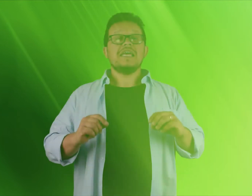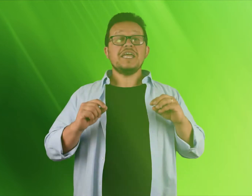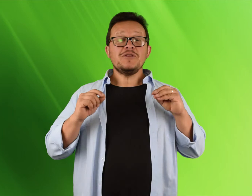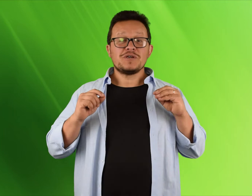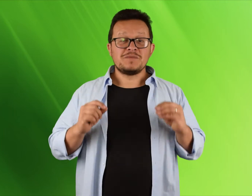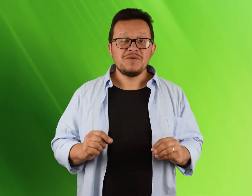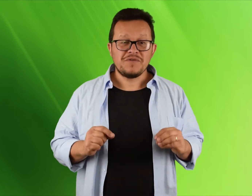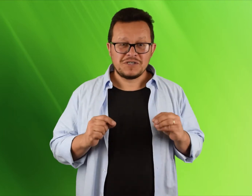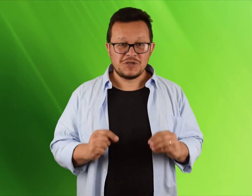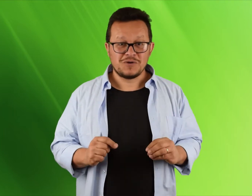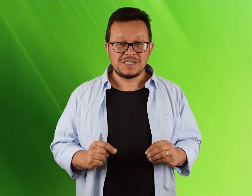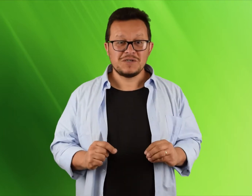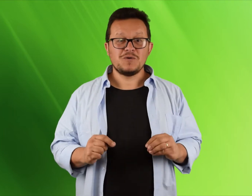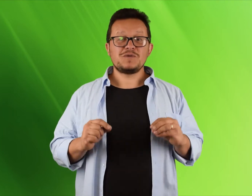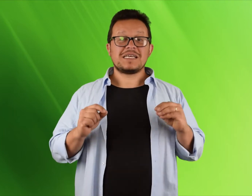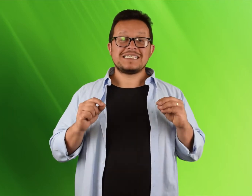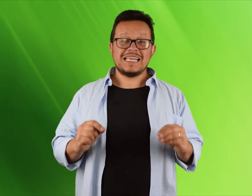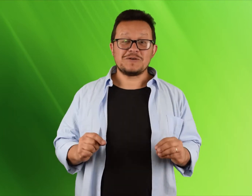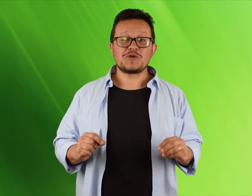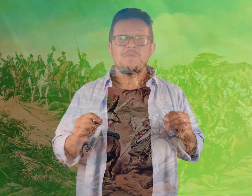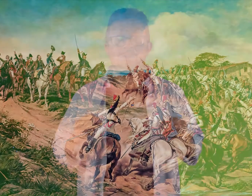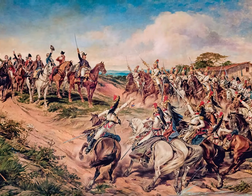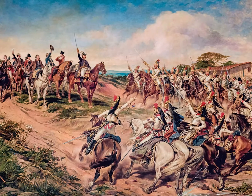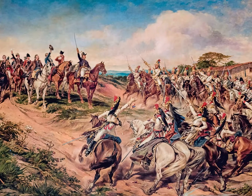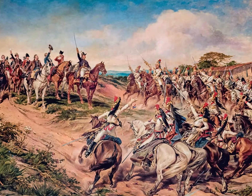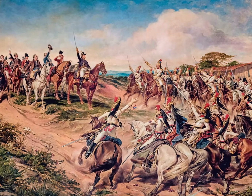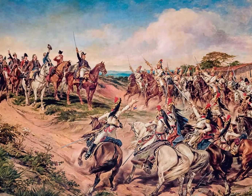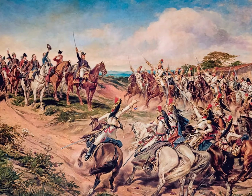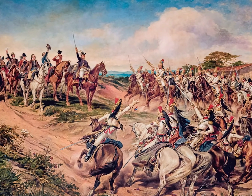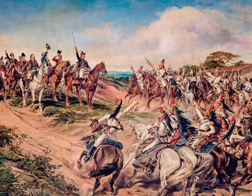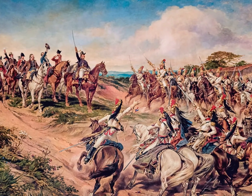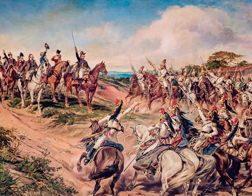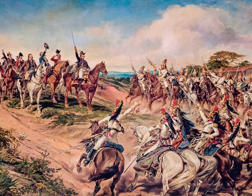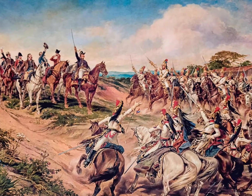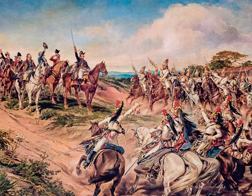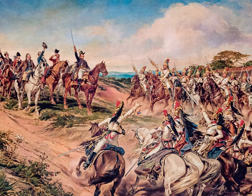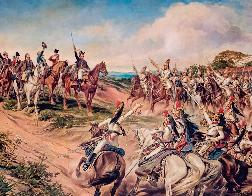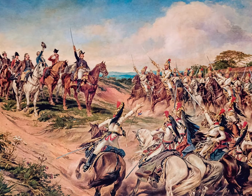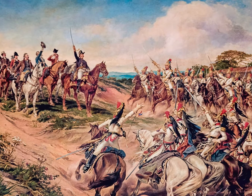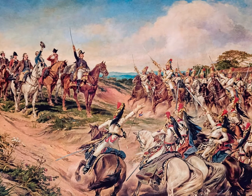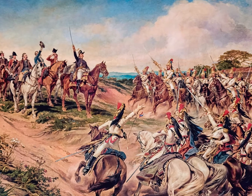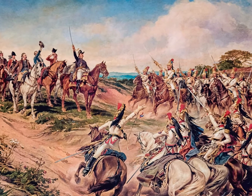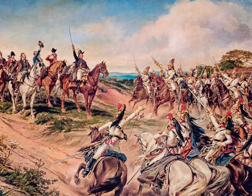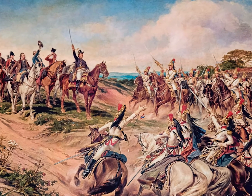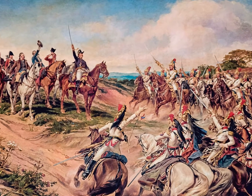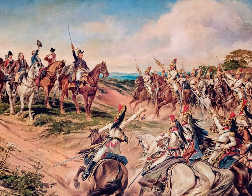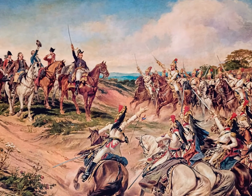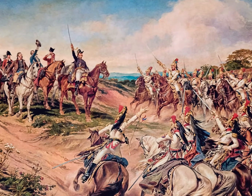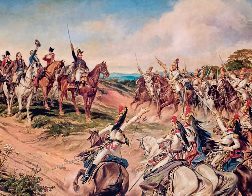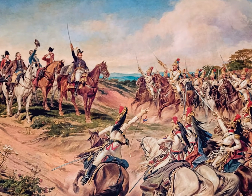Em 2022, os brasileiros comemoram os 200 anos da Declaração da Independência feita